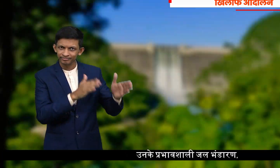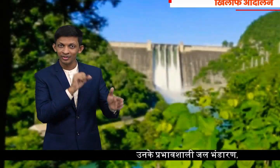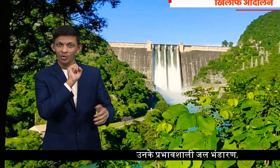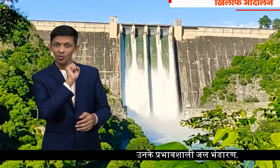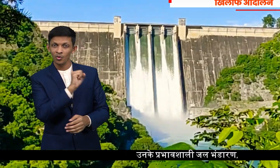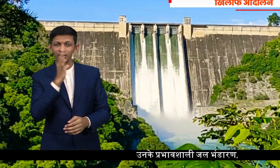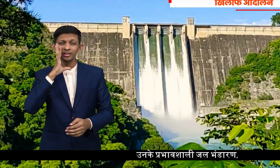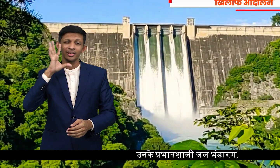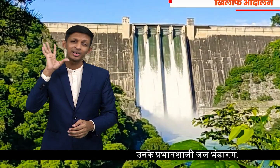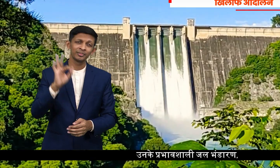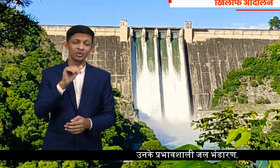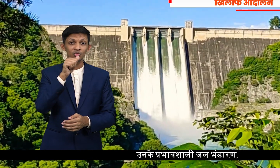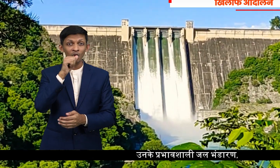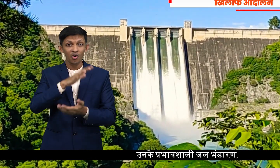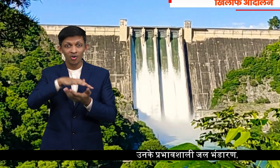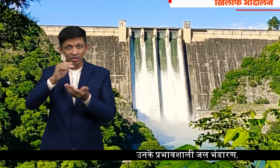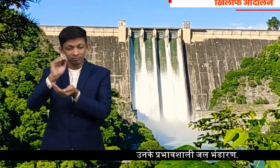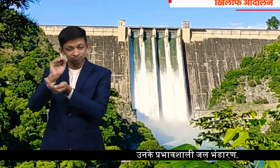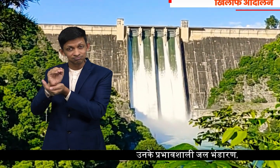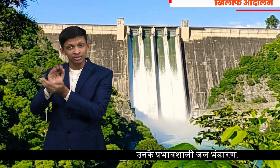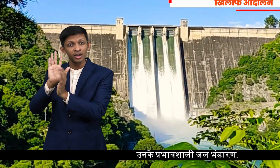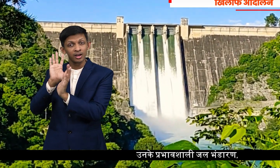उनके प्रभावशाली जल भंडारण,